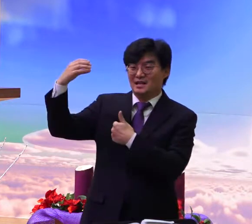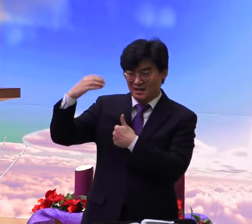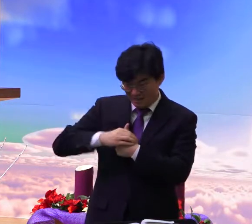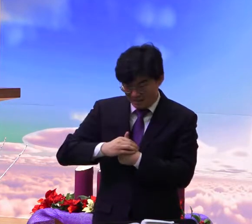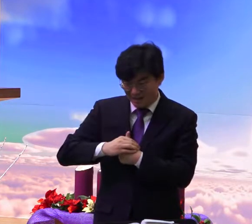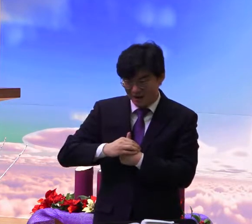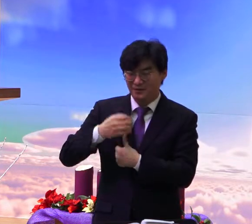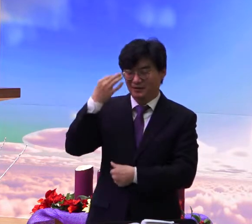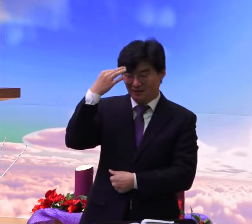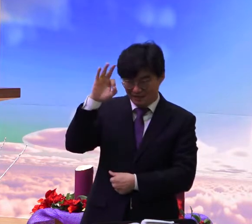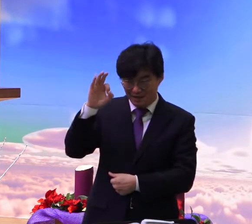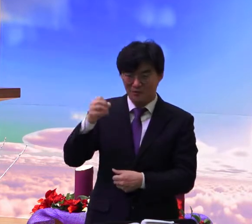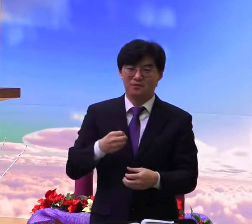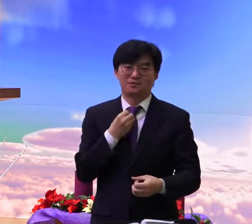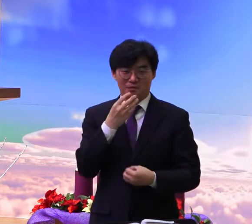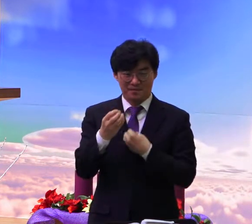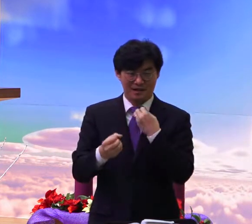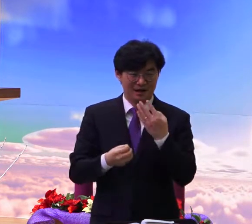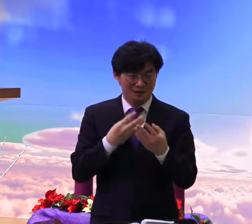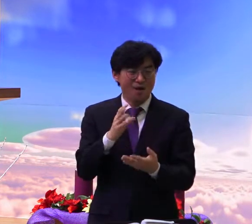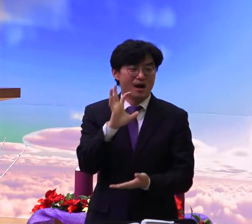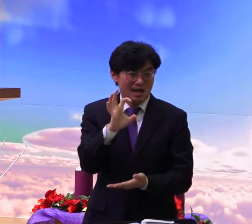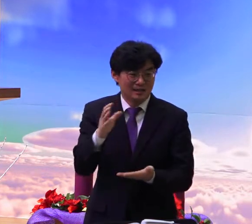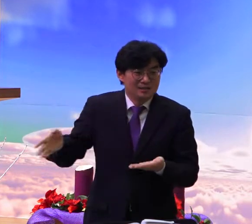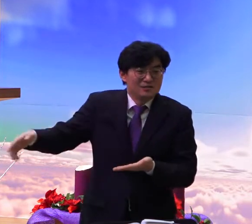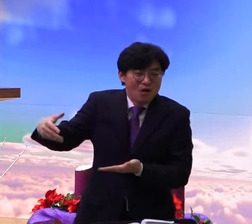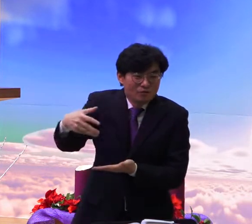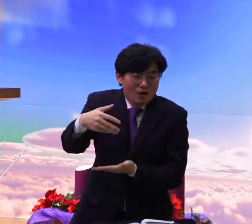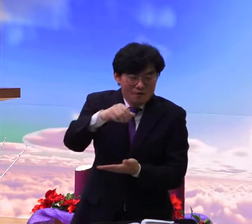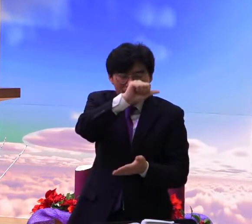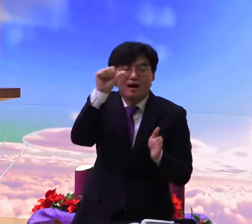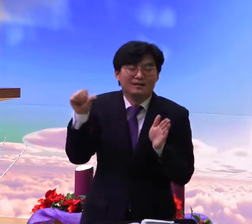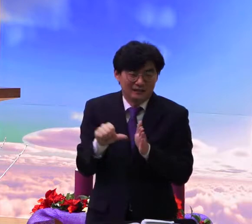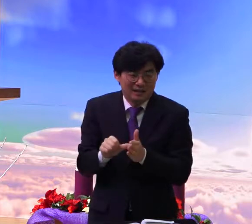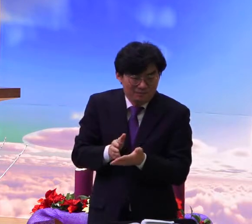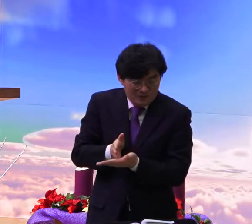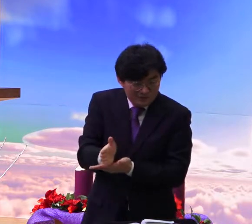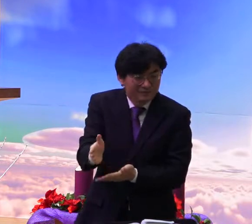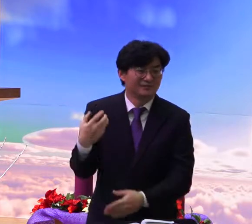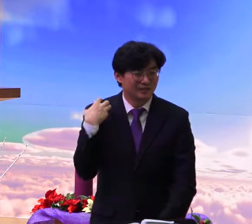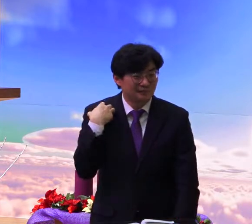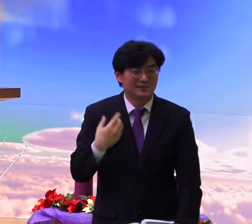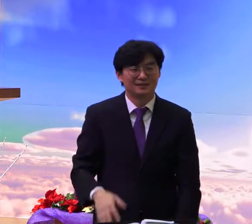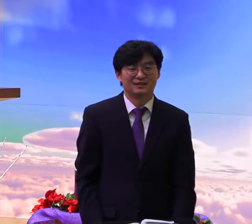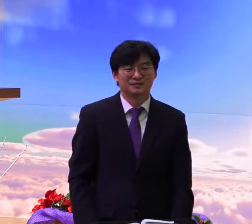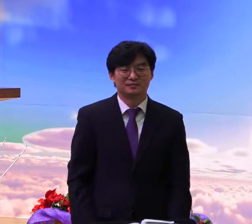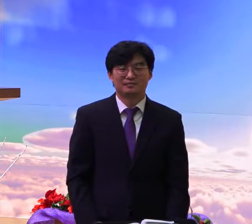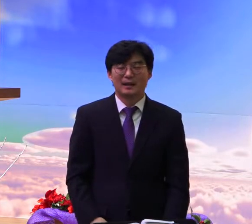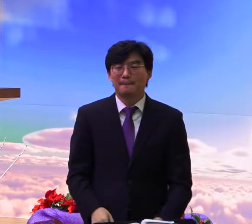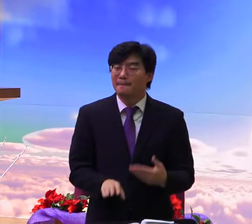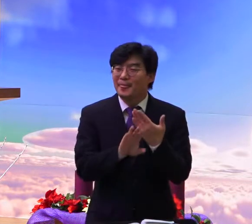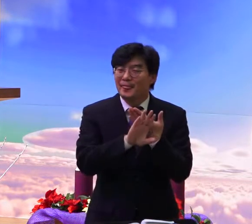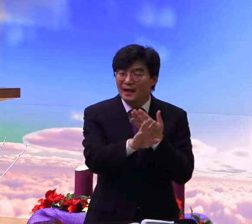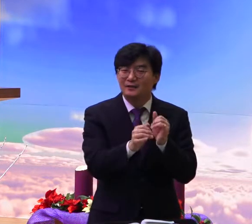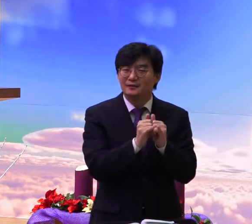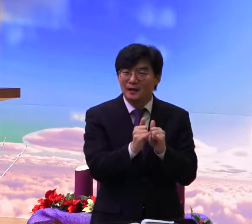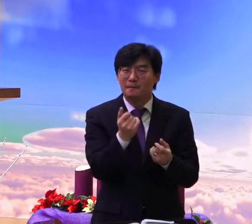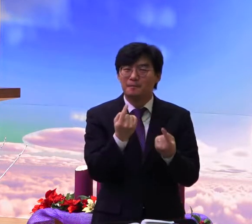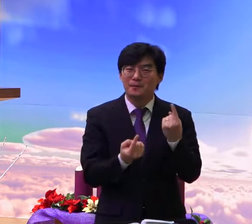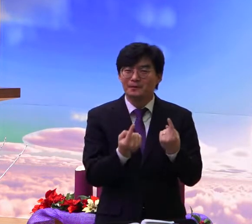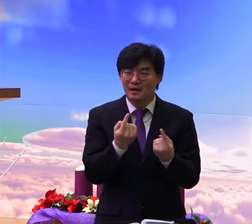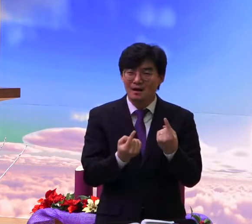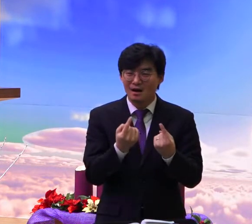남들이 힘들어하고 하기 싫어하는 그 허드렛 일에는 언제나 그 자리에 와서 남들보다 더 열심히 헌신으로